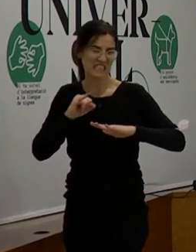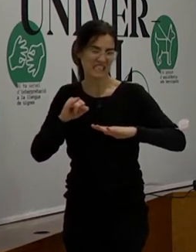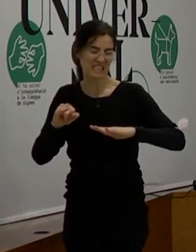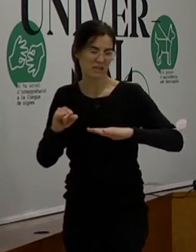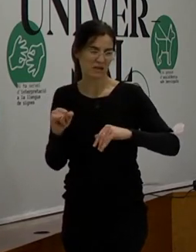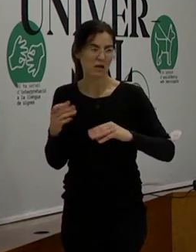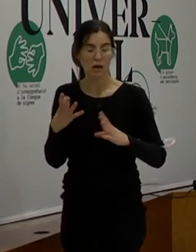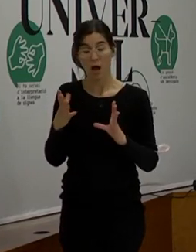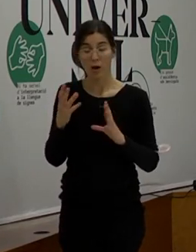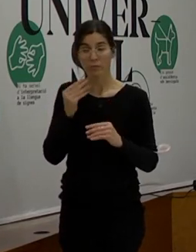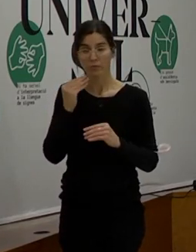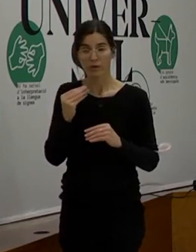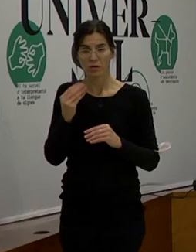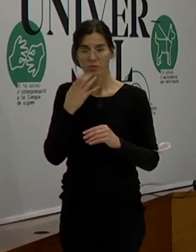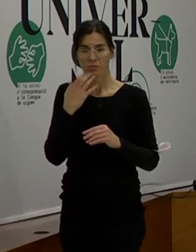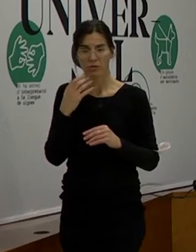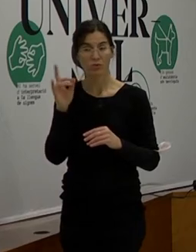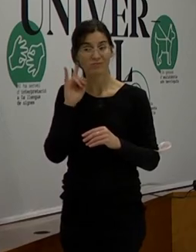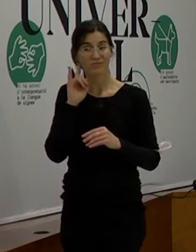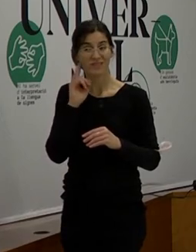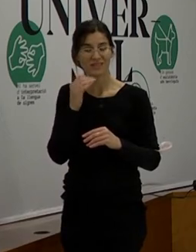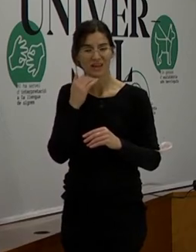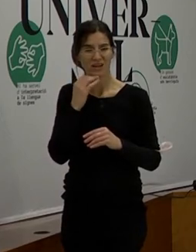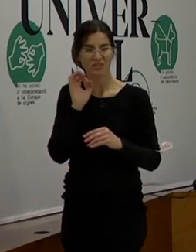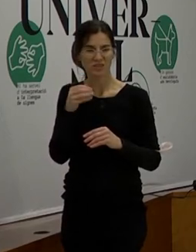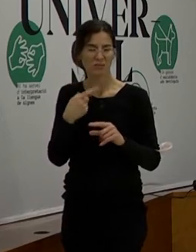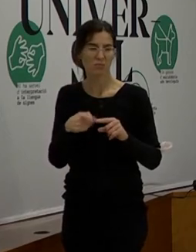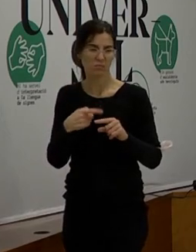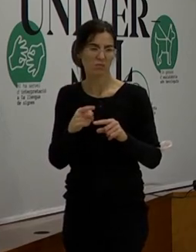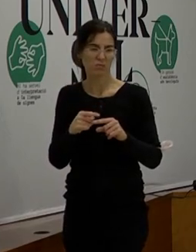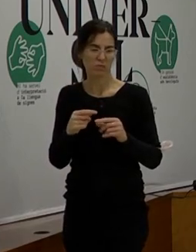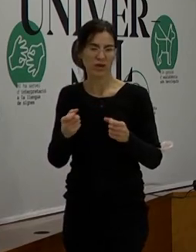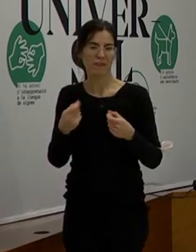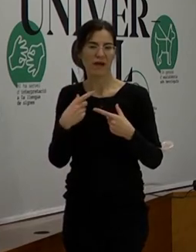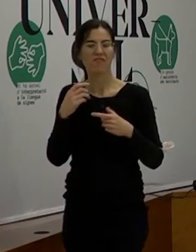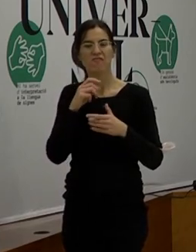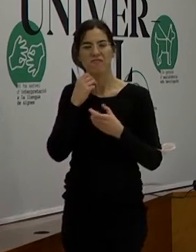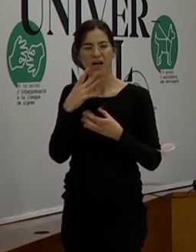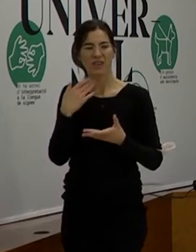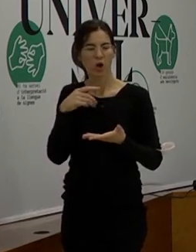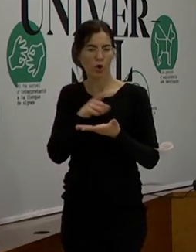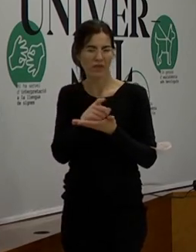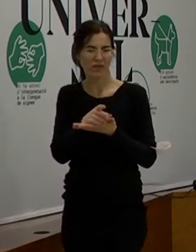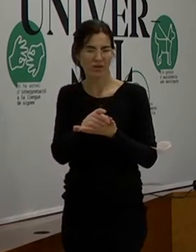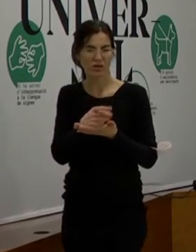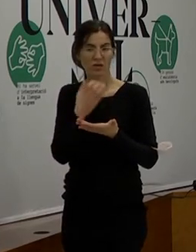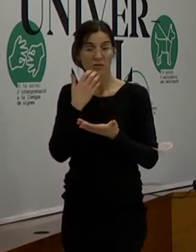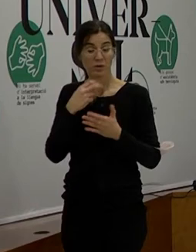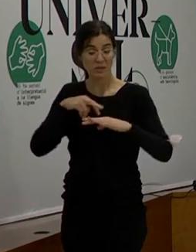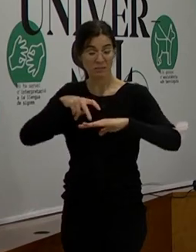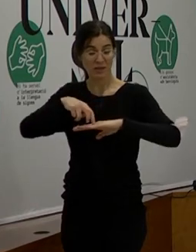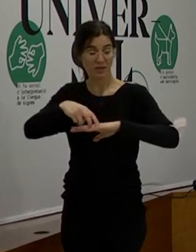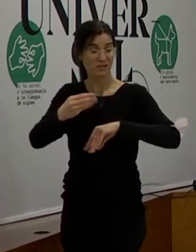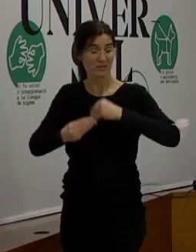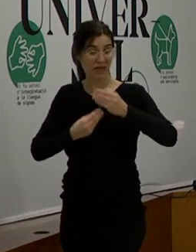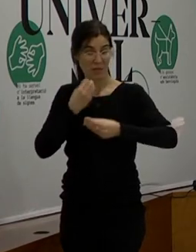Ara, és bo que ho sentin perquè també li facilita l'orientació. Però si els passos de vianants es fessin, tal